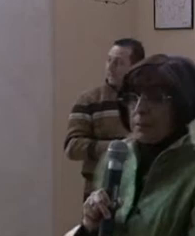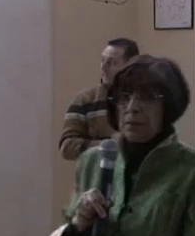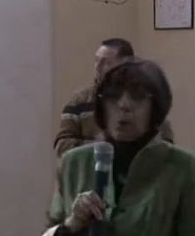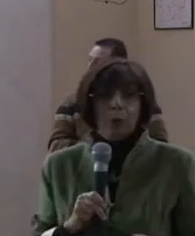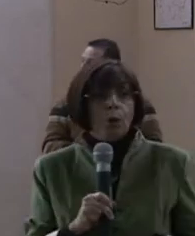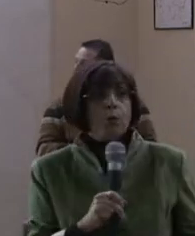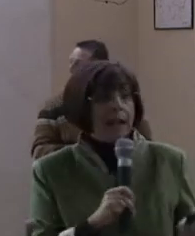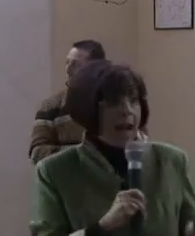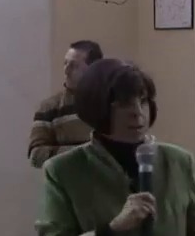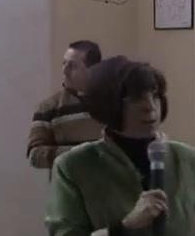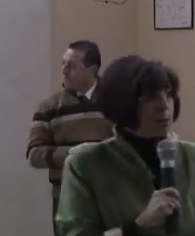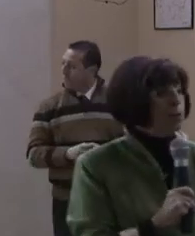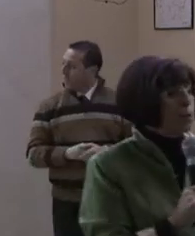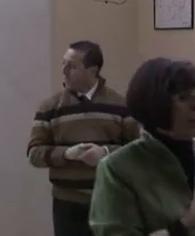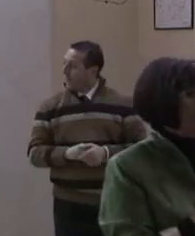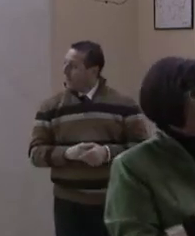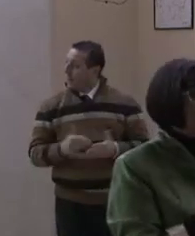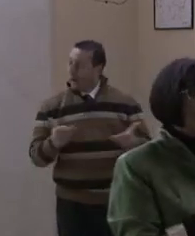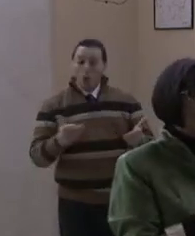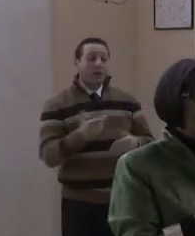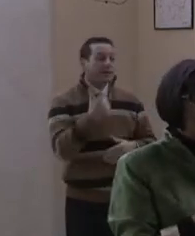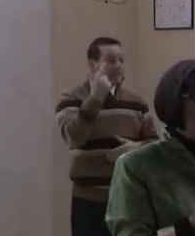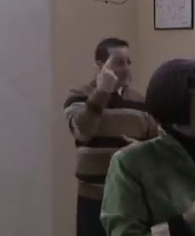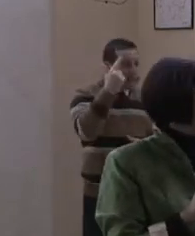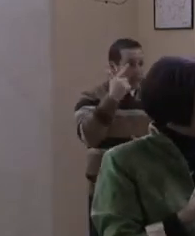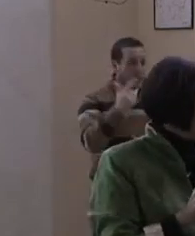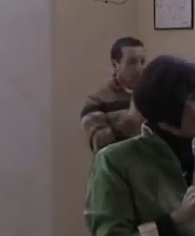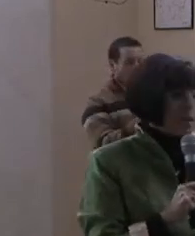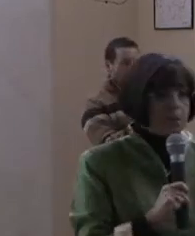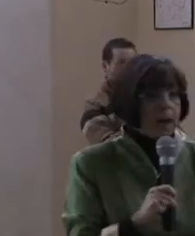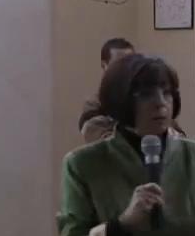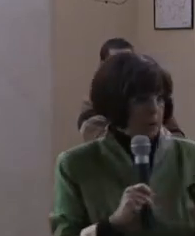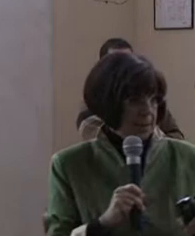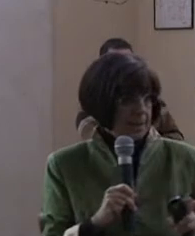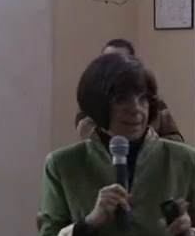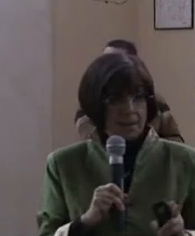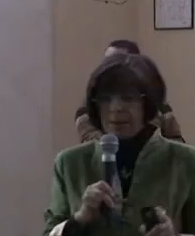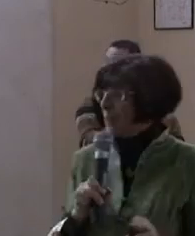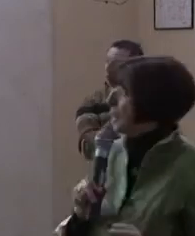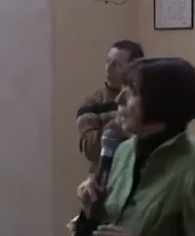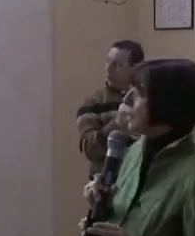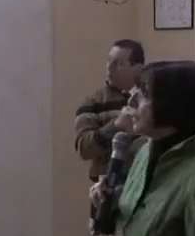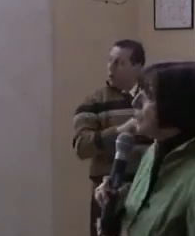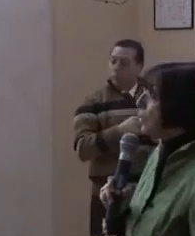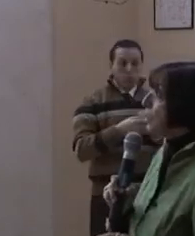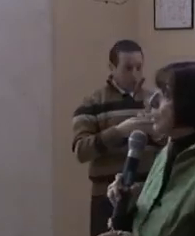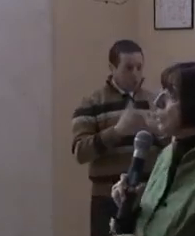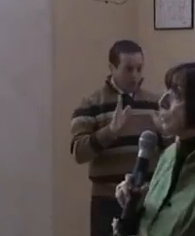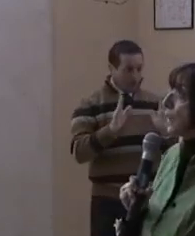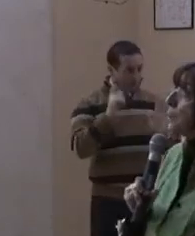Quindi, quando ho un ragazzo con un problema uditivo, protesi, impianto che sia,